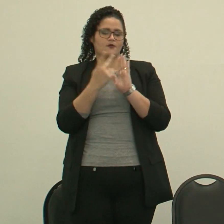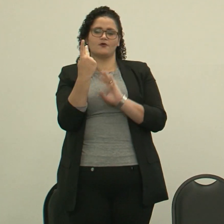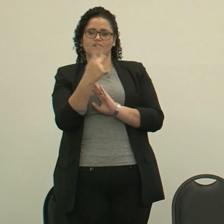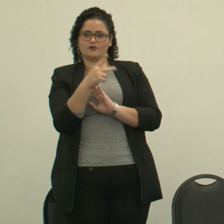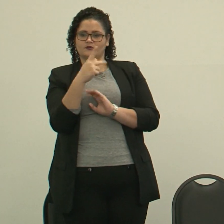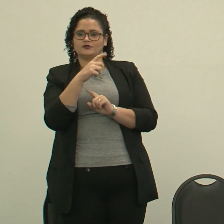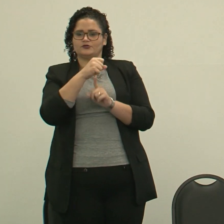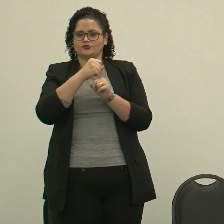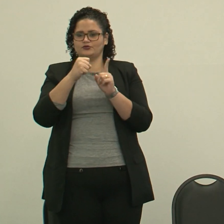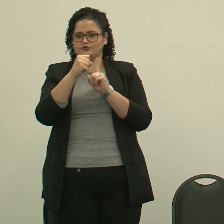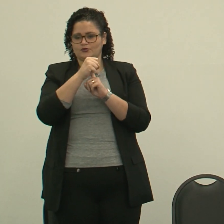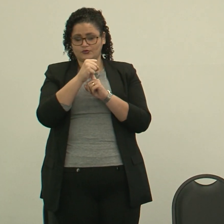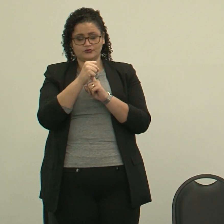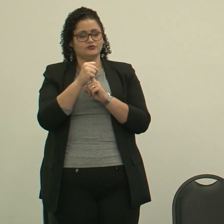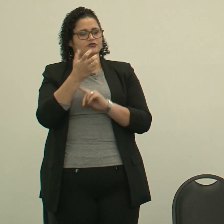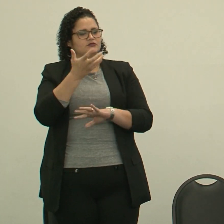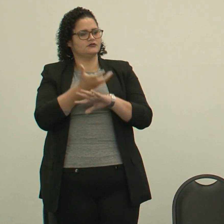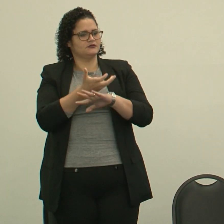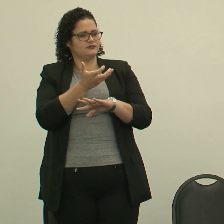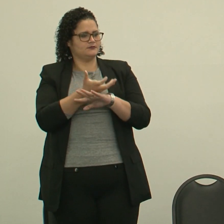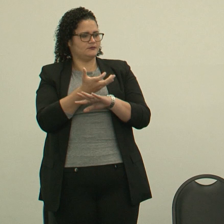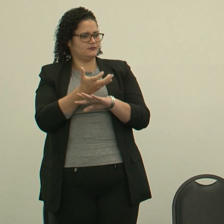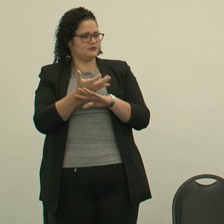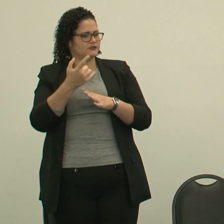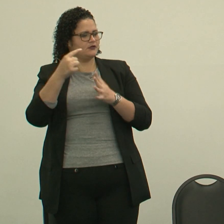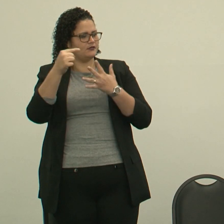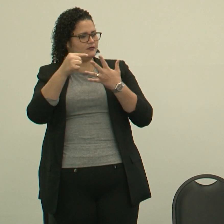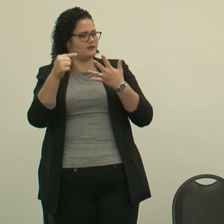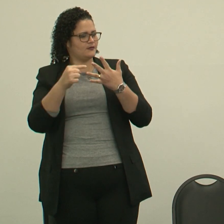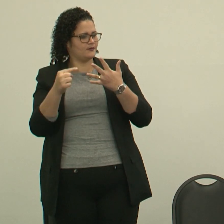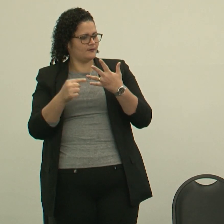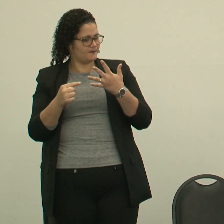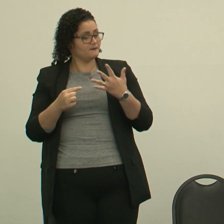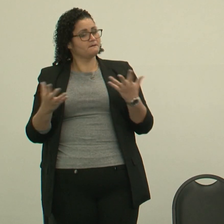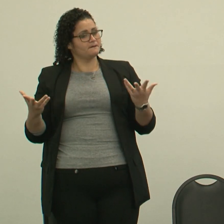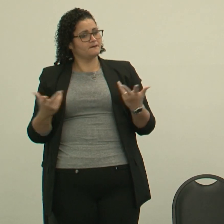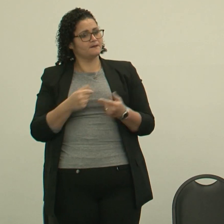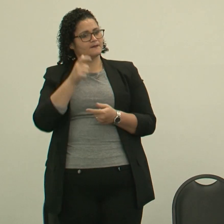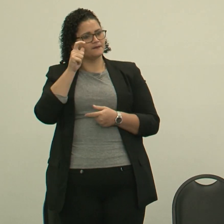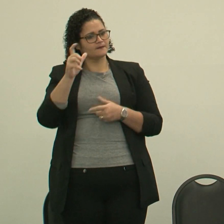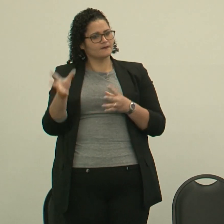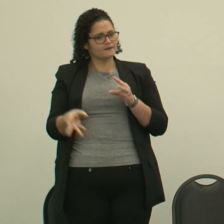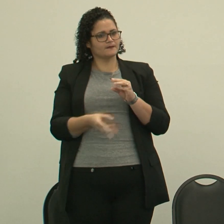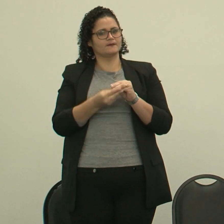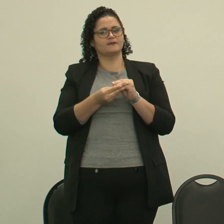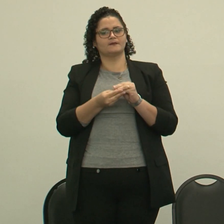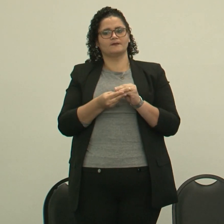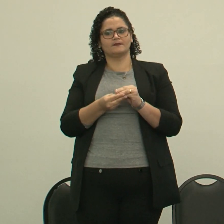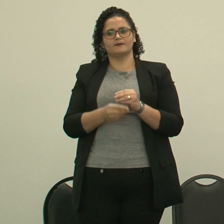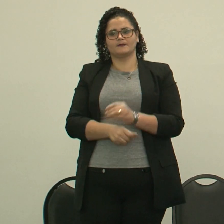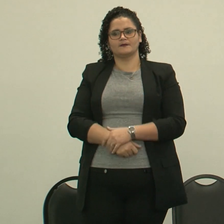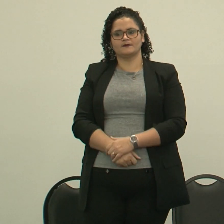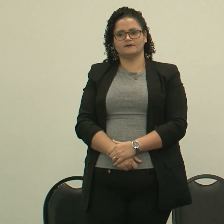trabalhar em Sociologia essas questões. Bastante interessante. Alguém acrescenta alguma coisa?